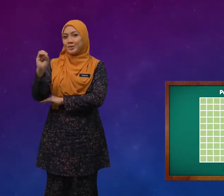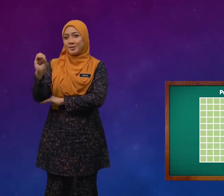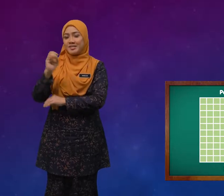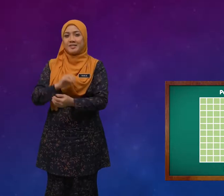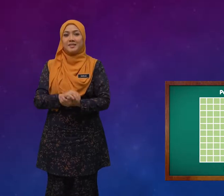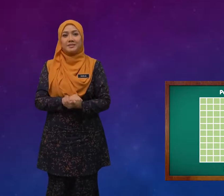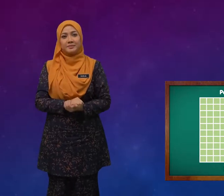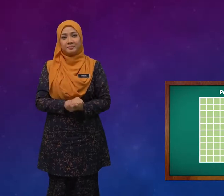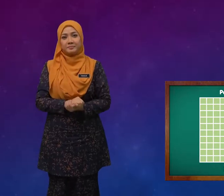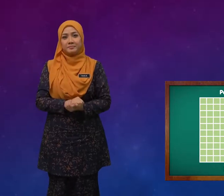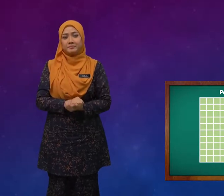84%.